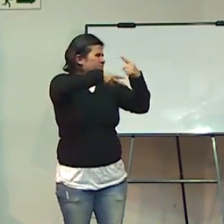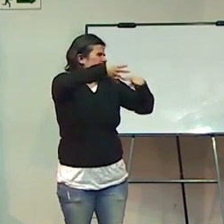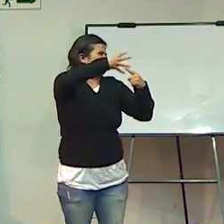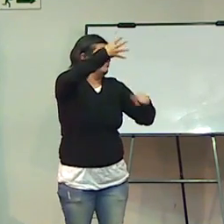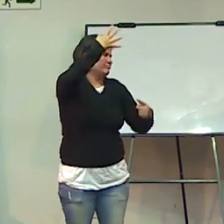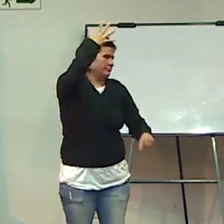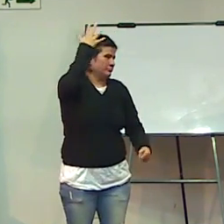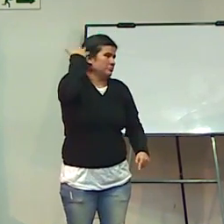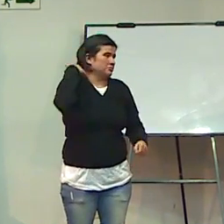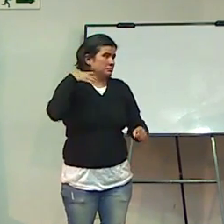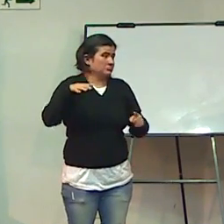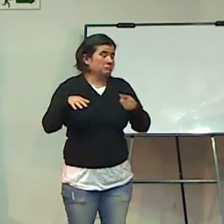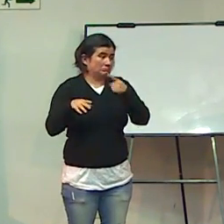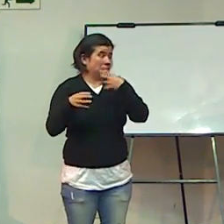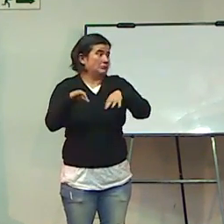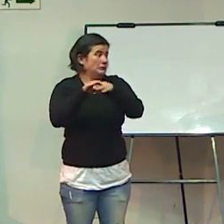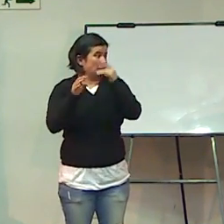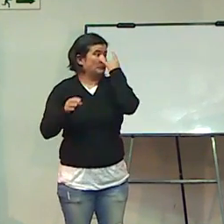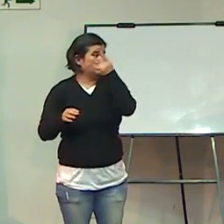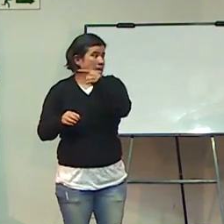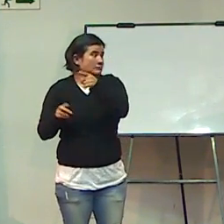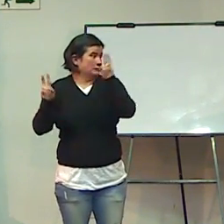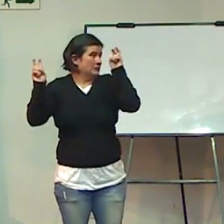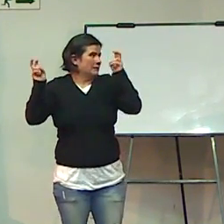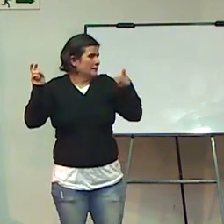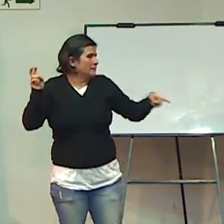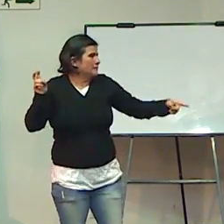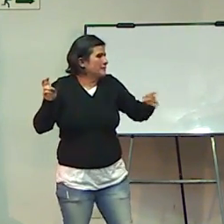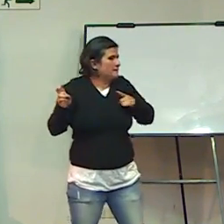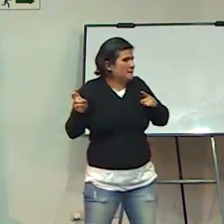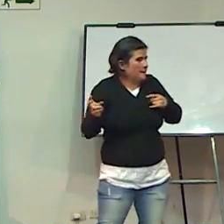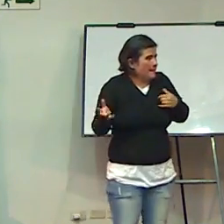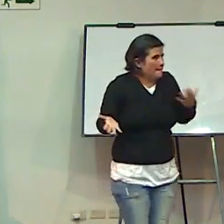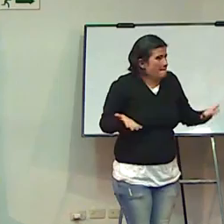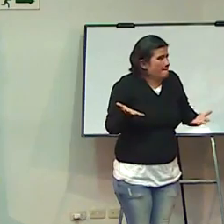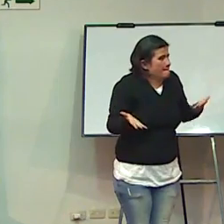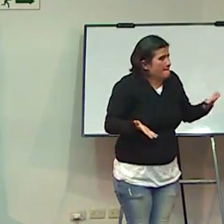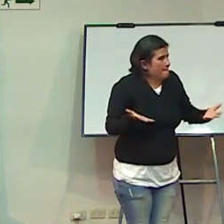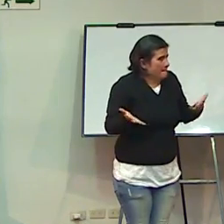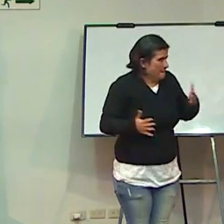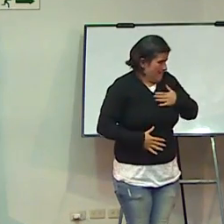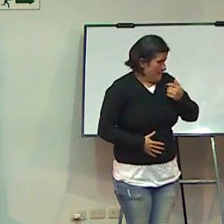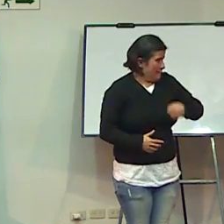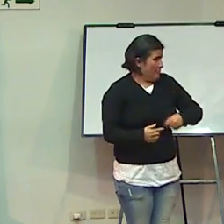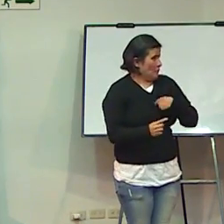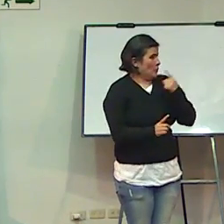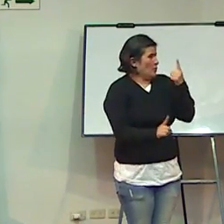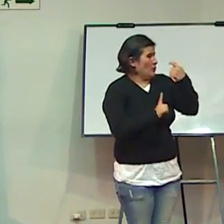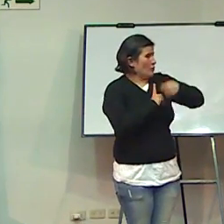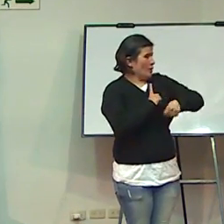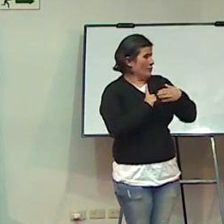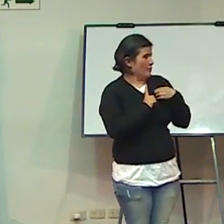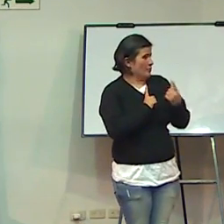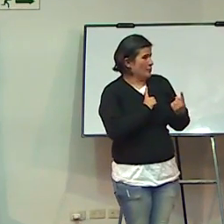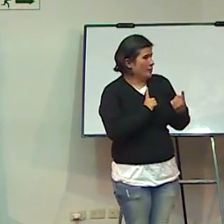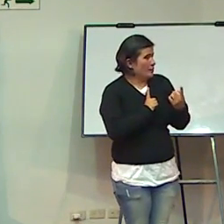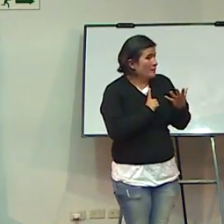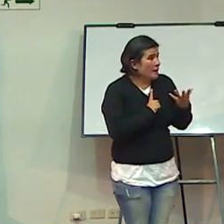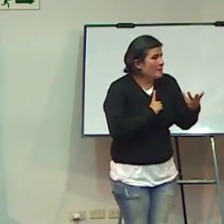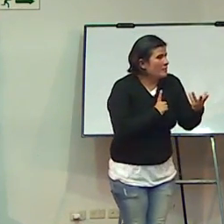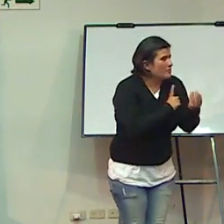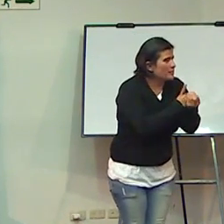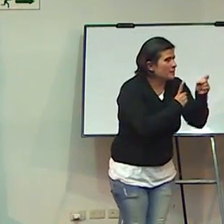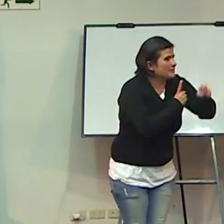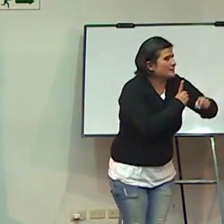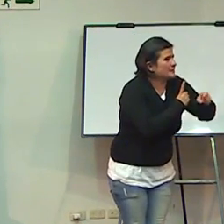se dan debates, se dialogan de muchos temas y pues eso nosotros nos reunimos los sábados, porque digamos aquí en la universidad quedamos muy escasos en cuanto a eso.